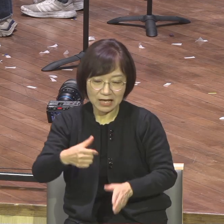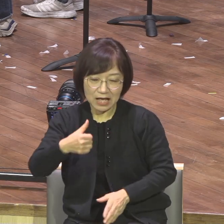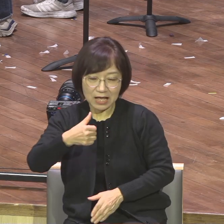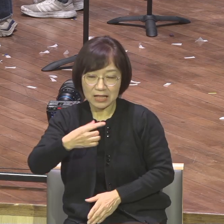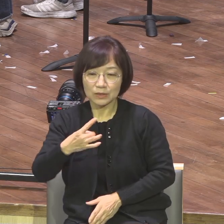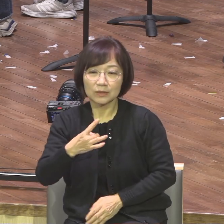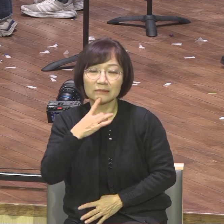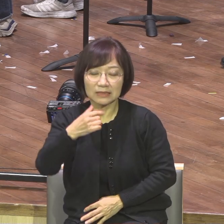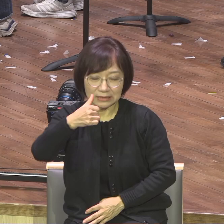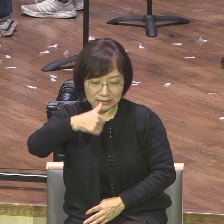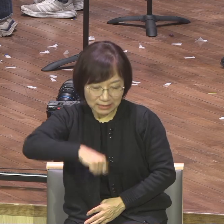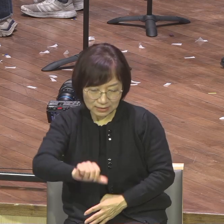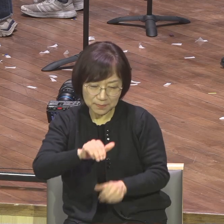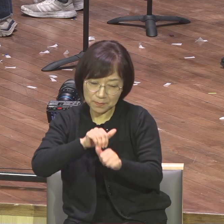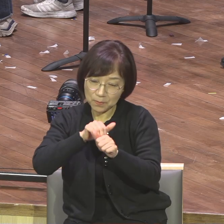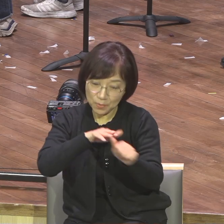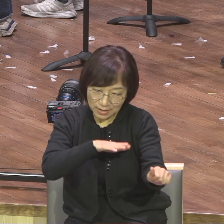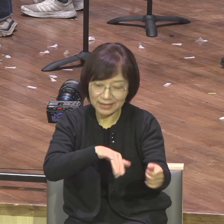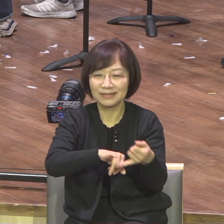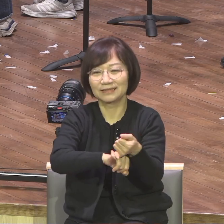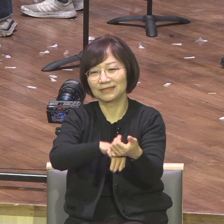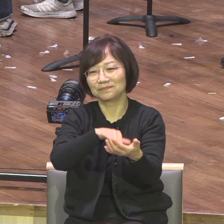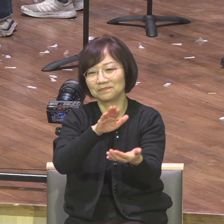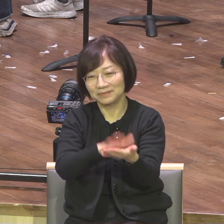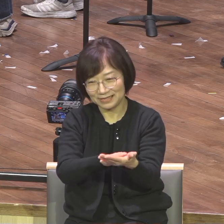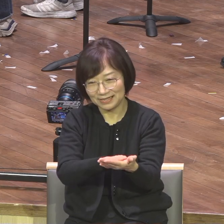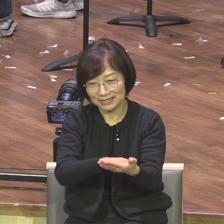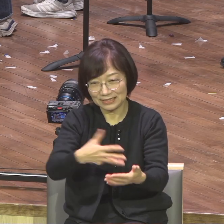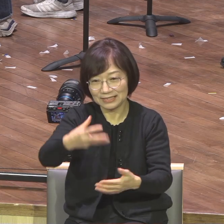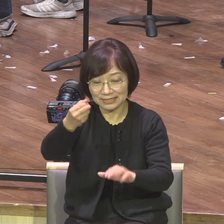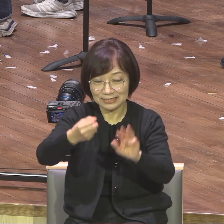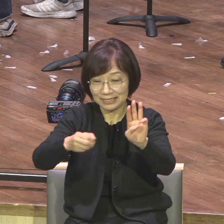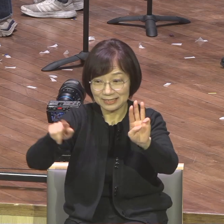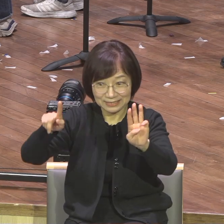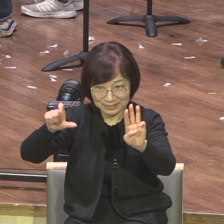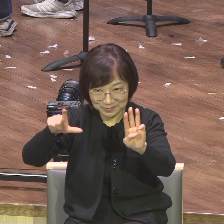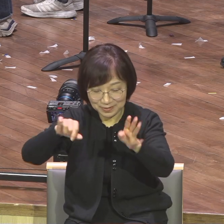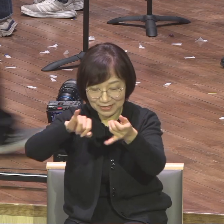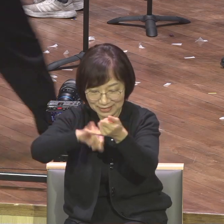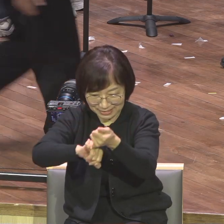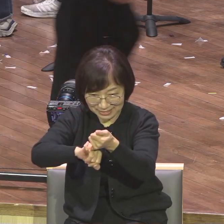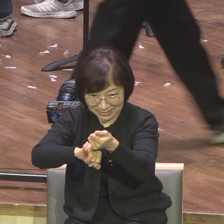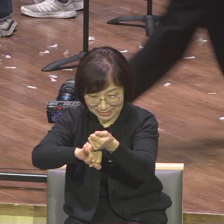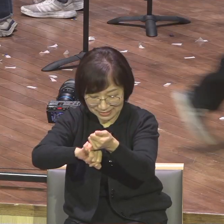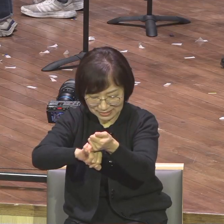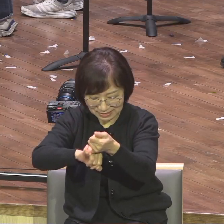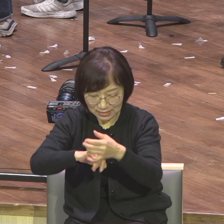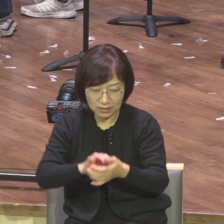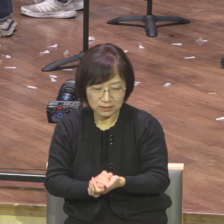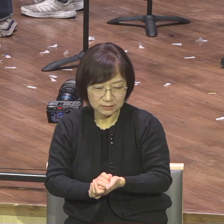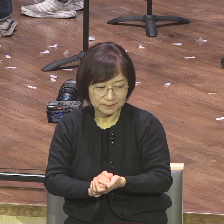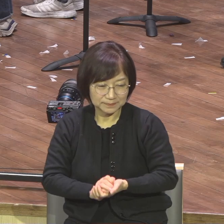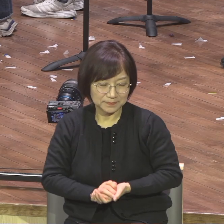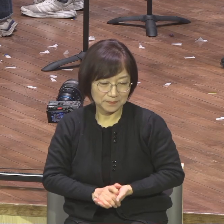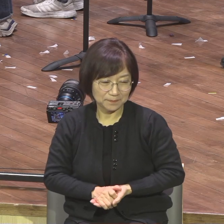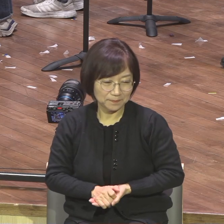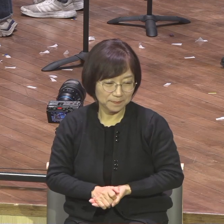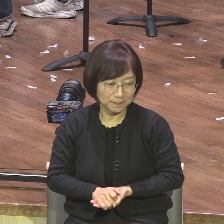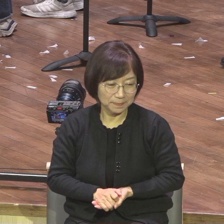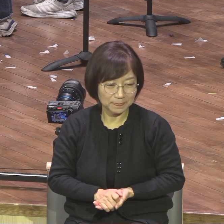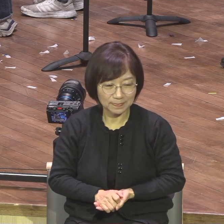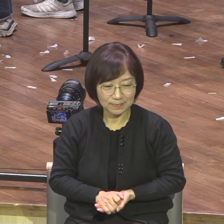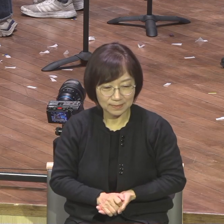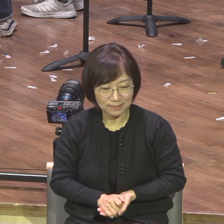독생자를 보내겠다. 창세기 3장 15절에 그렇게 약속을 하셨어요. 즉시로 그냥